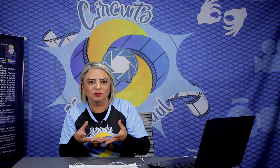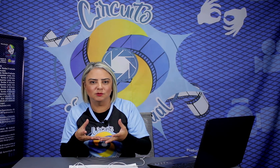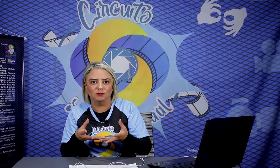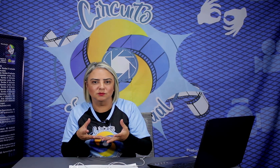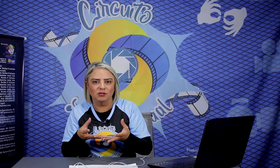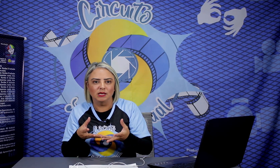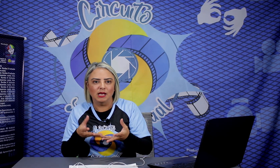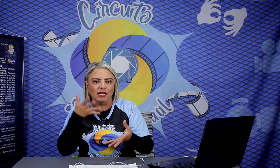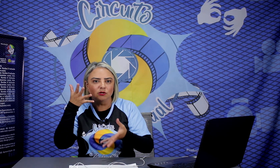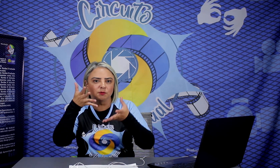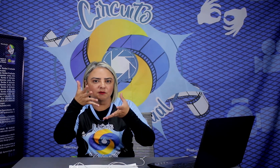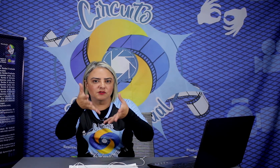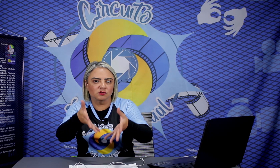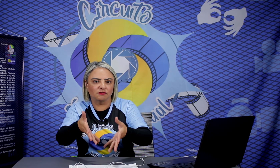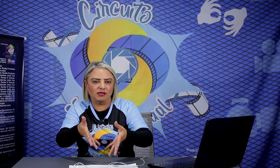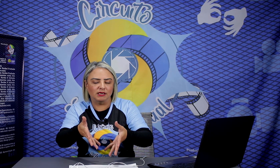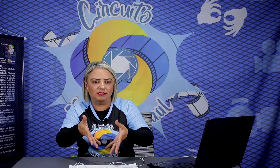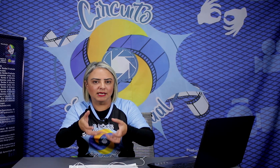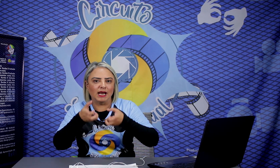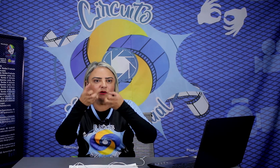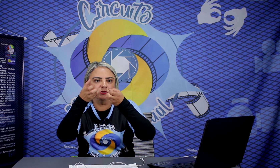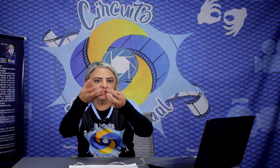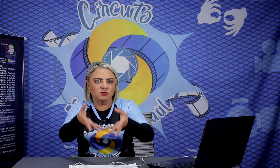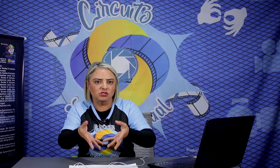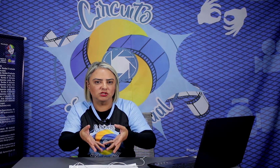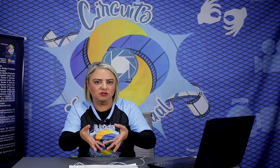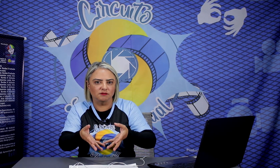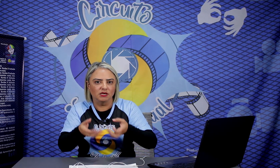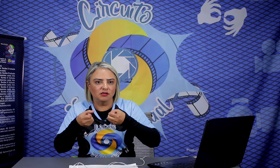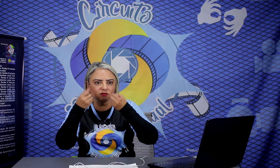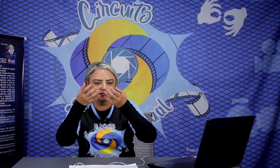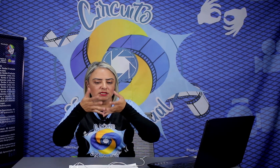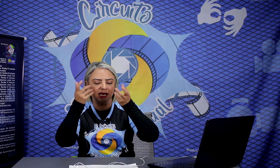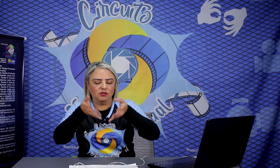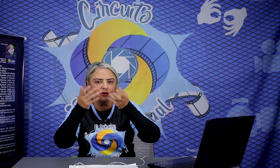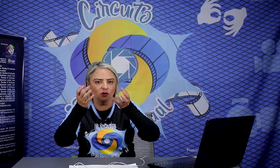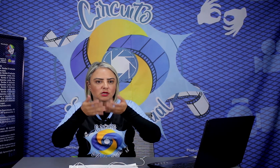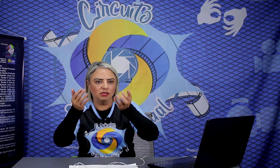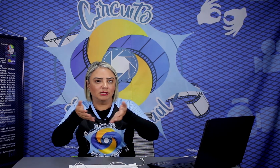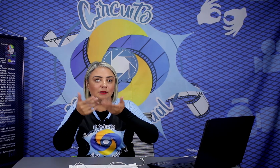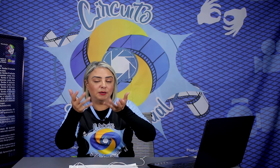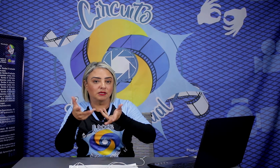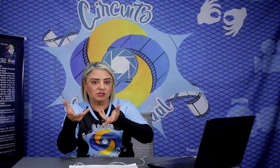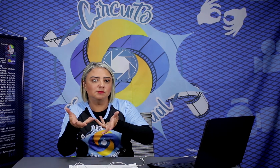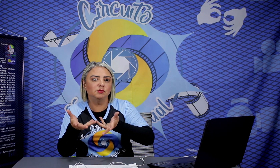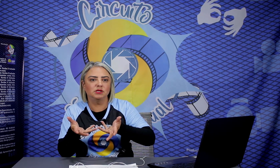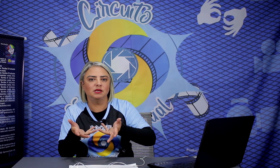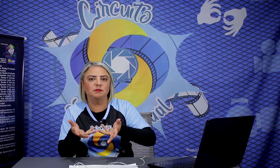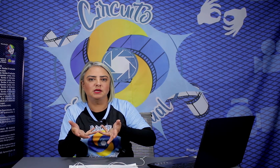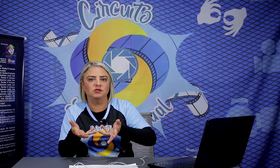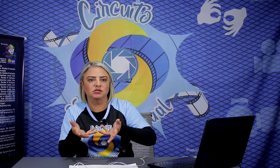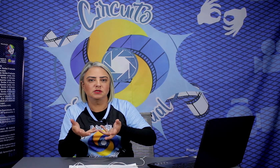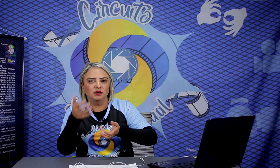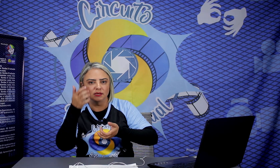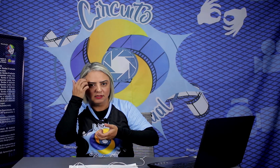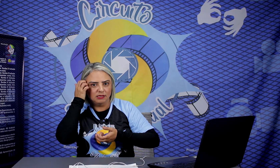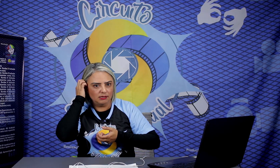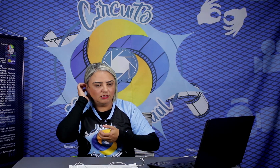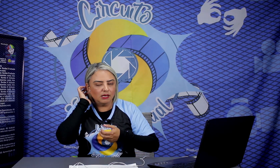conteúdo. Aquilo que o professor está falando, aquela aula expositiva, que você está ali, interpretando simultaneamente. Então,